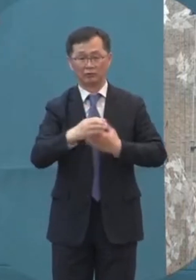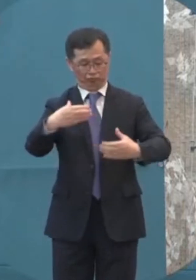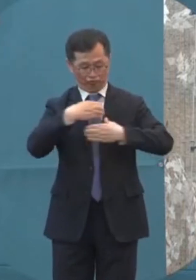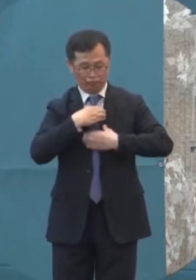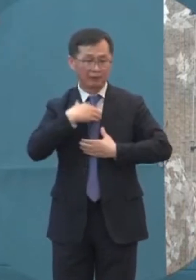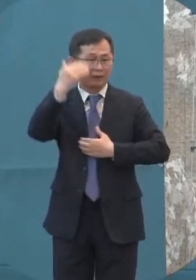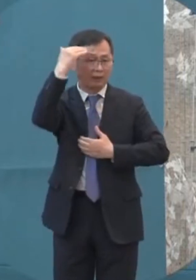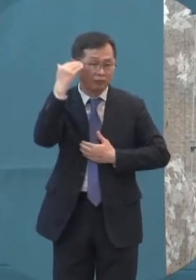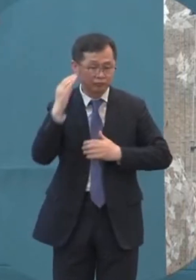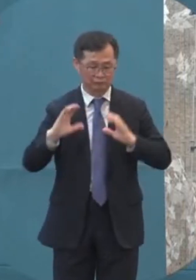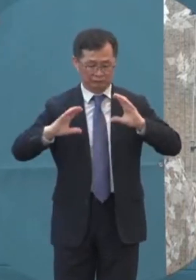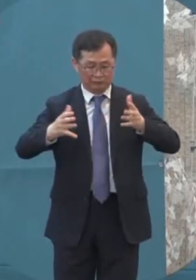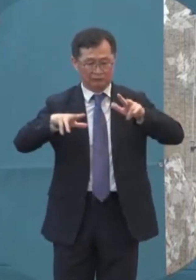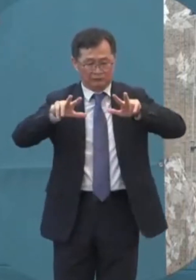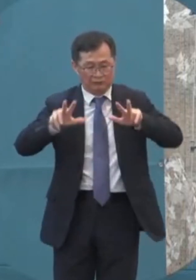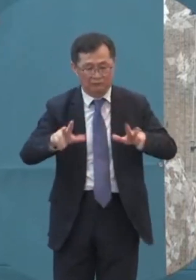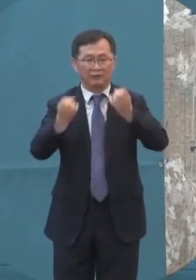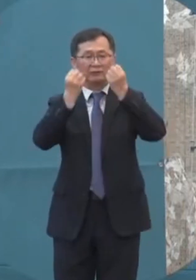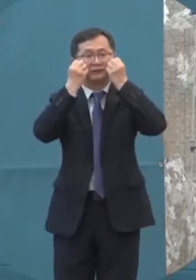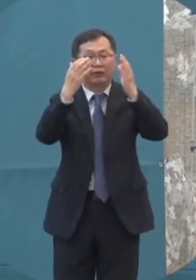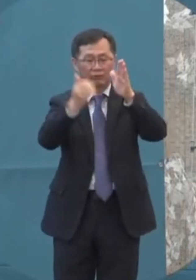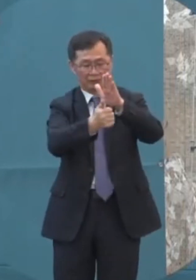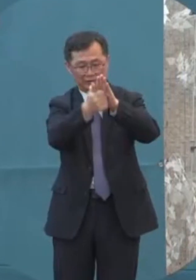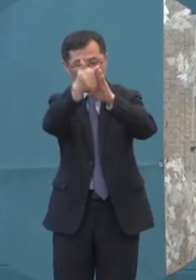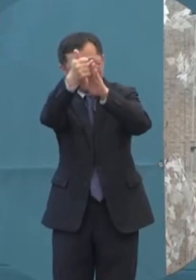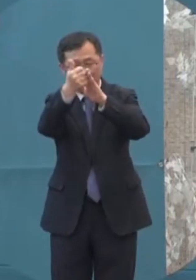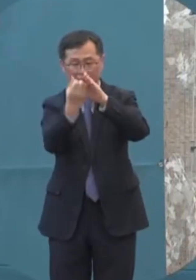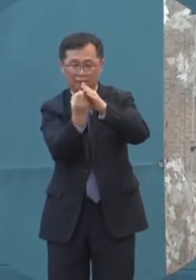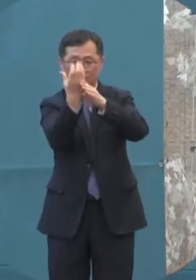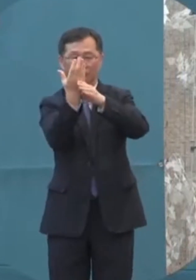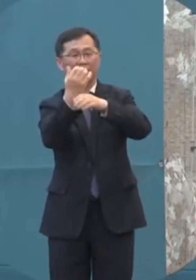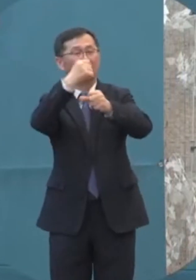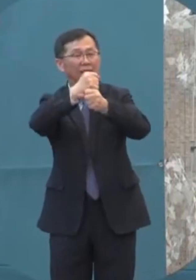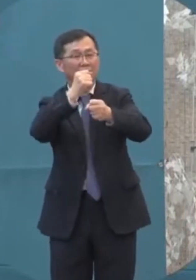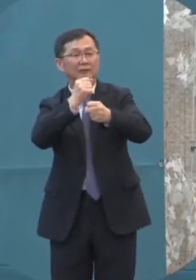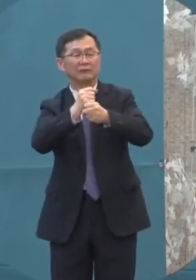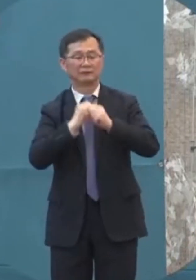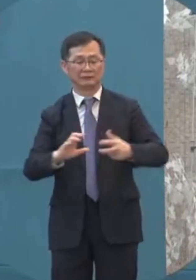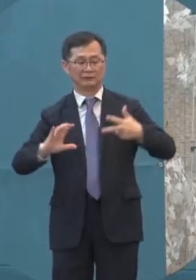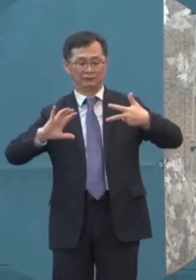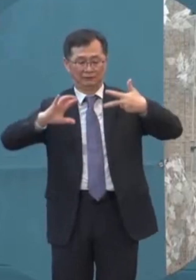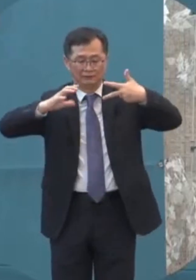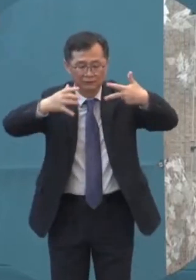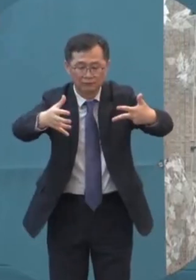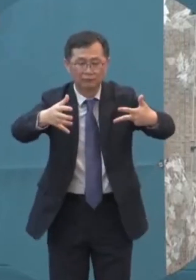위기의 대한민국을 새로운 희망이 움트는 그런